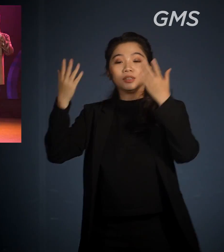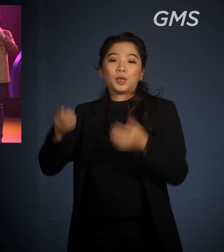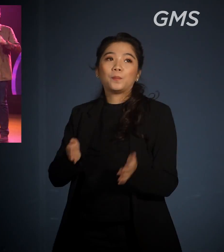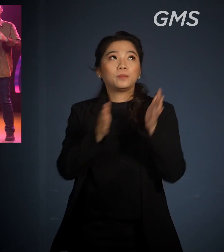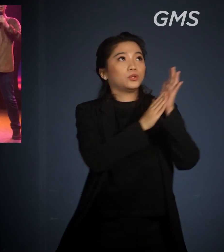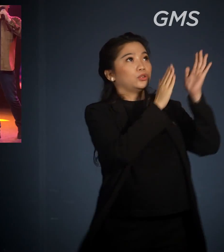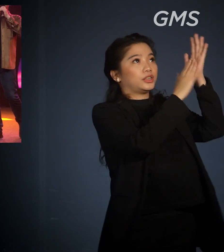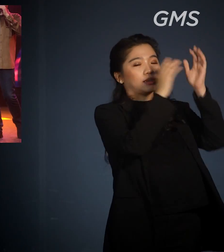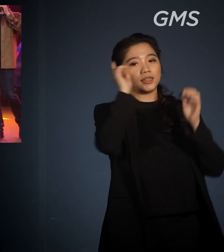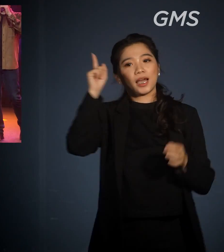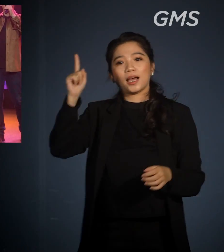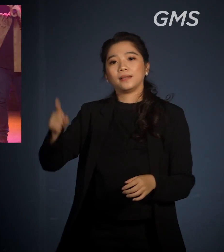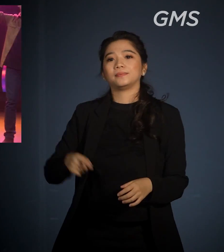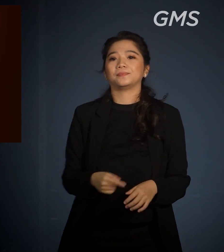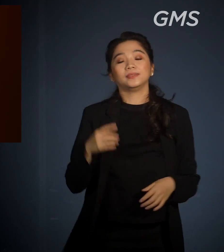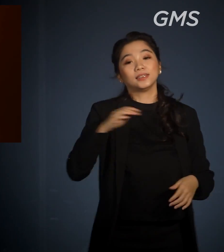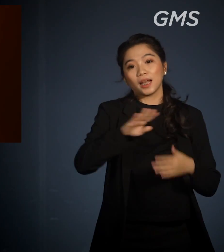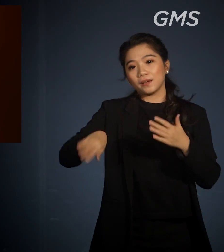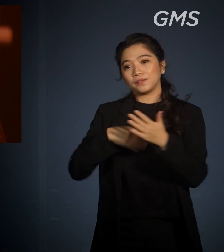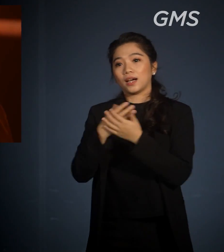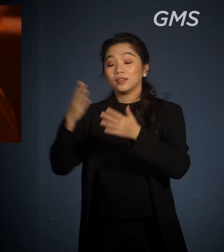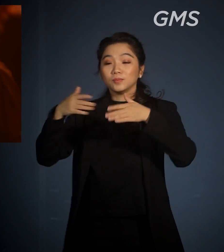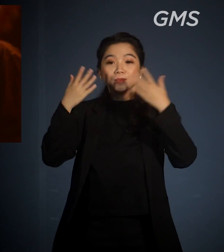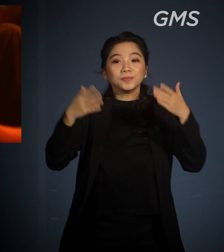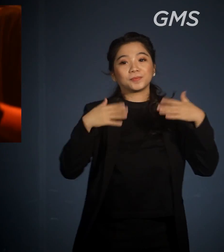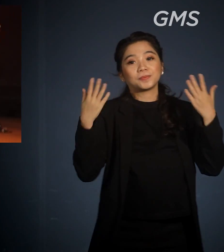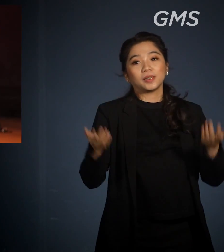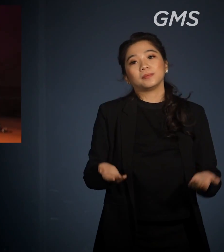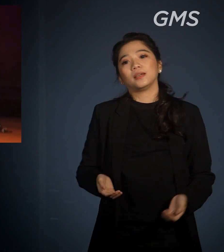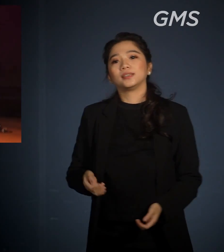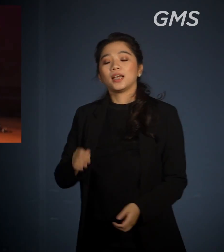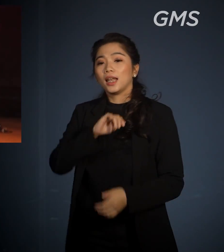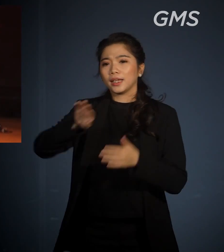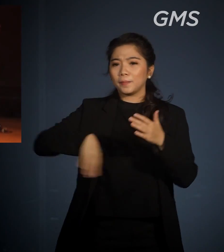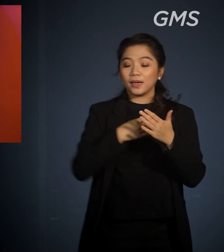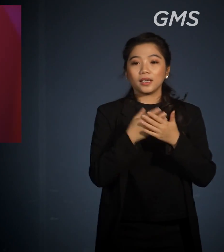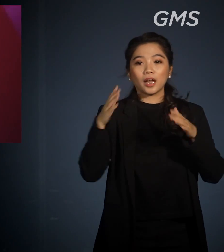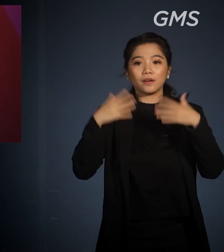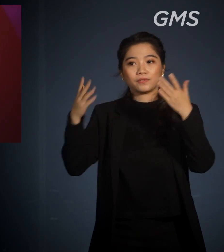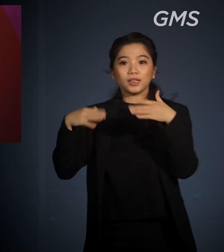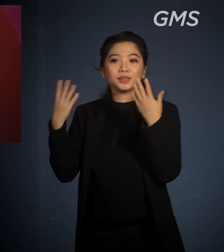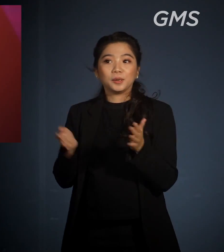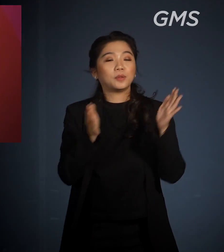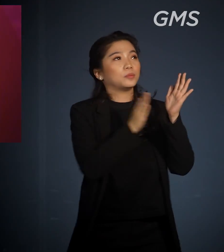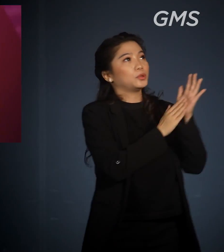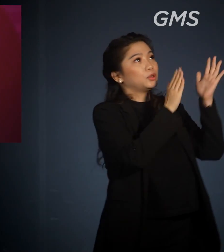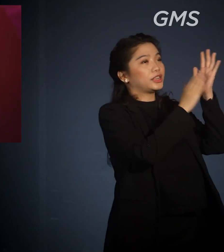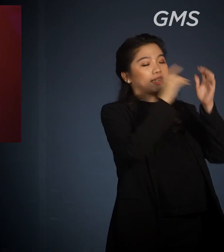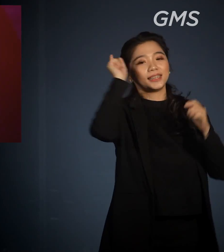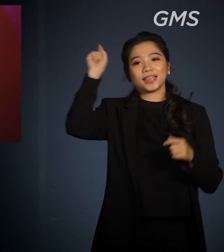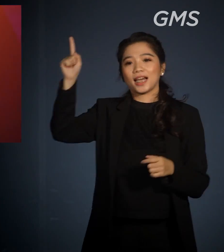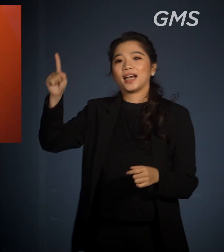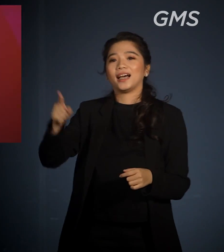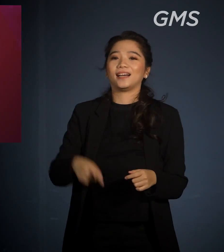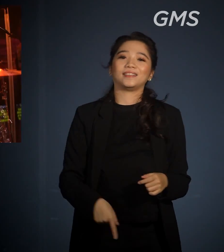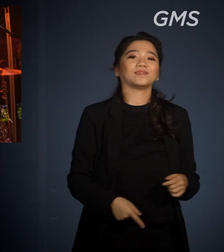bernafas, biar segala yang bernafas, biar segala yang bernafas memuji